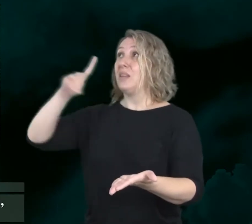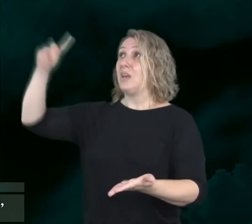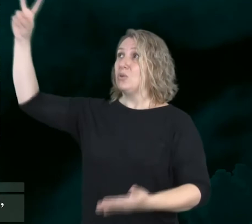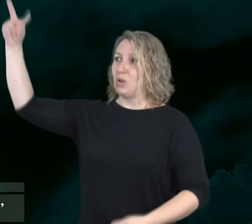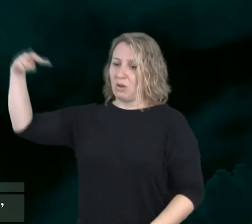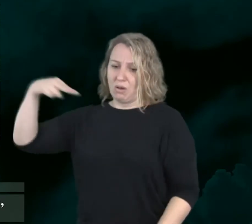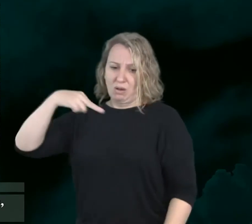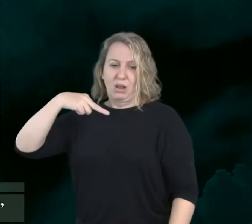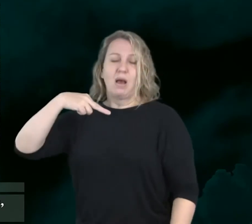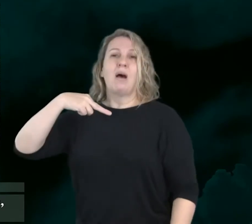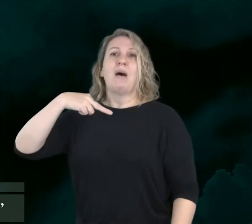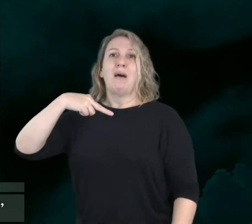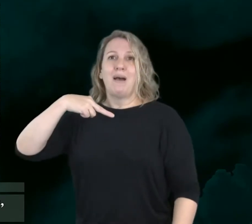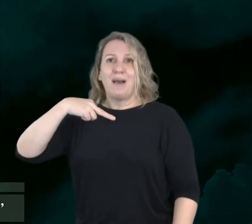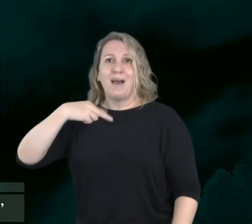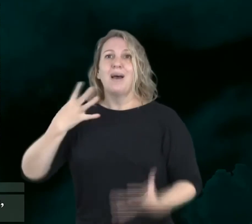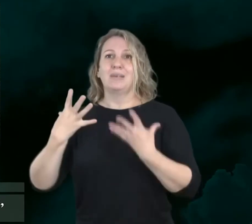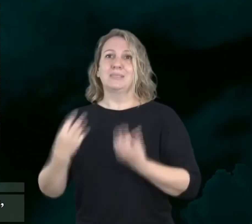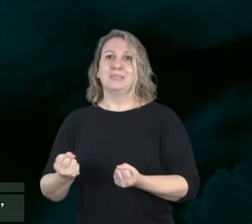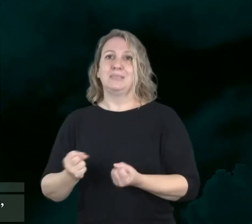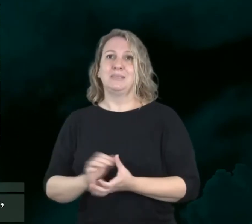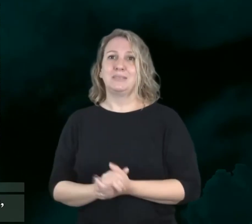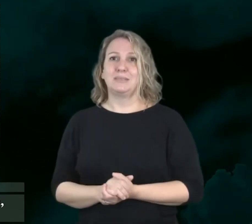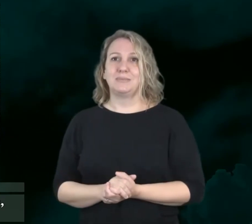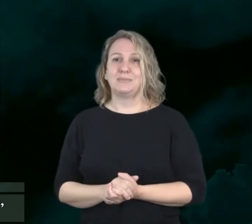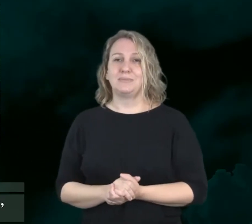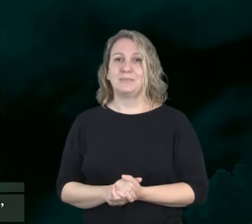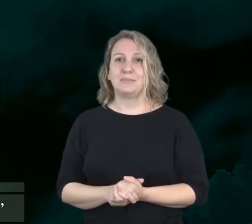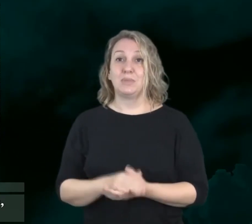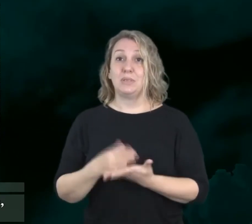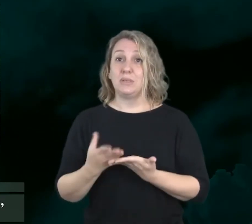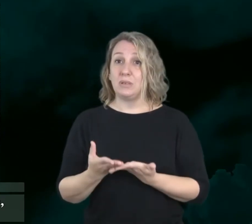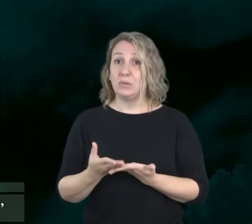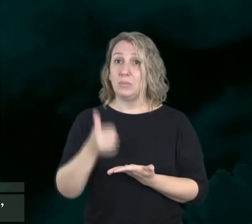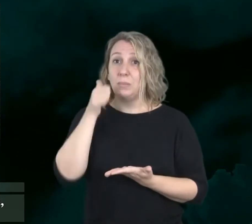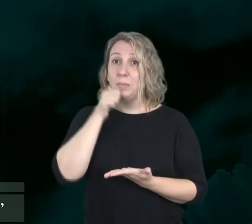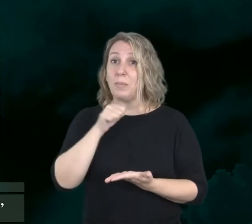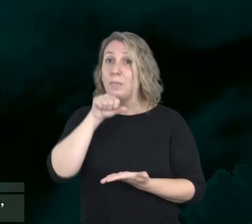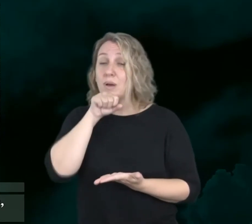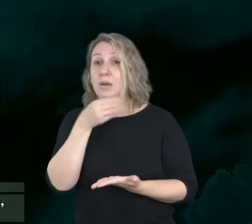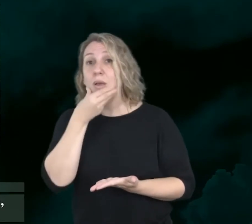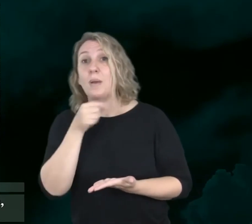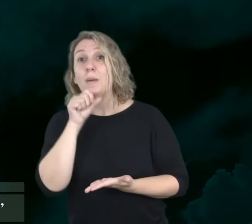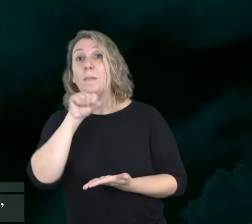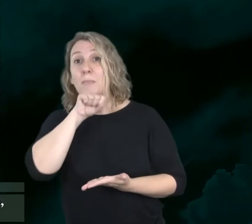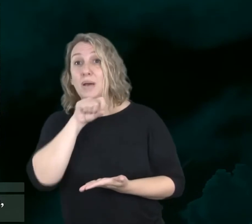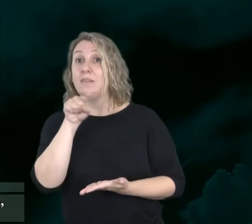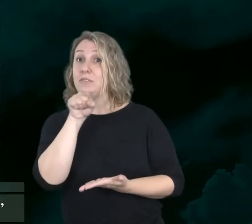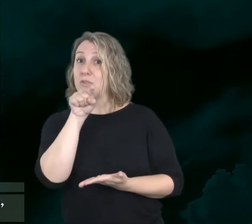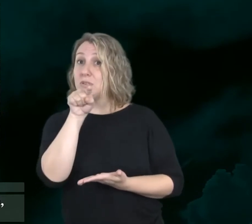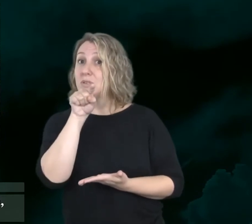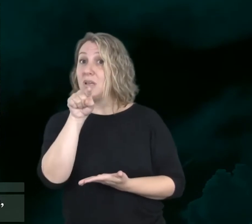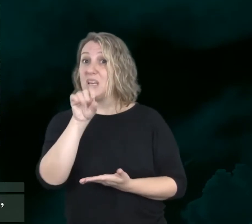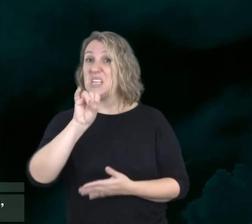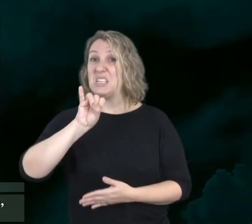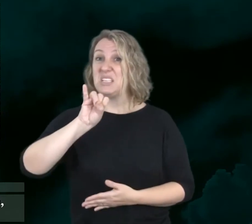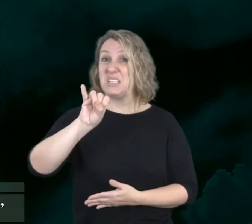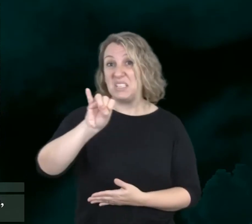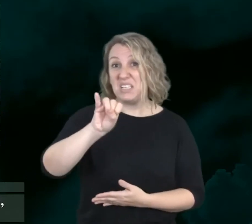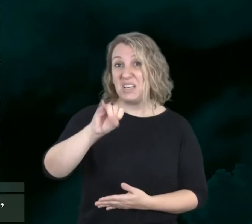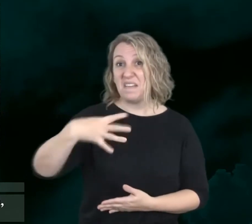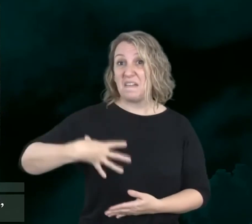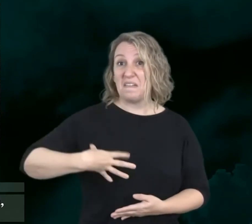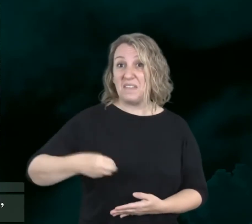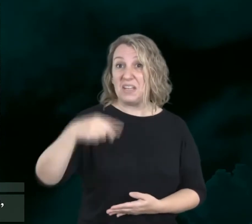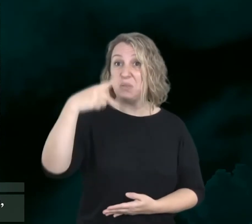Crianças que você protege demais, não a deixe sofrer. Você não só elas vão crescer sem